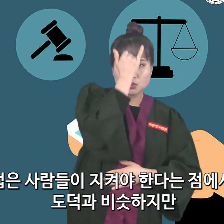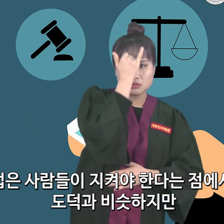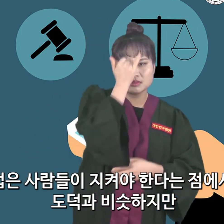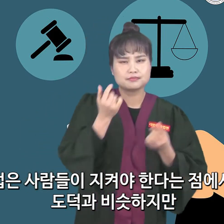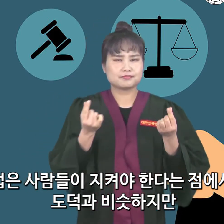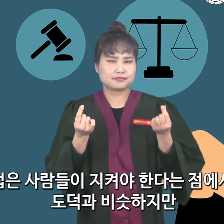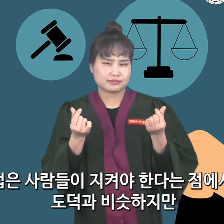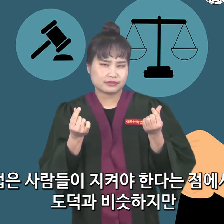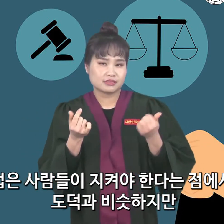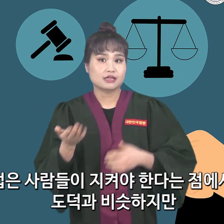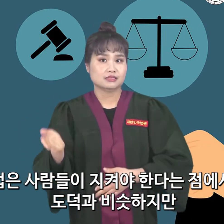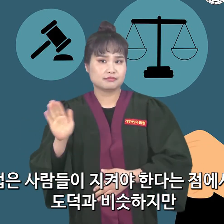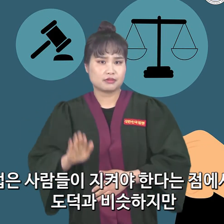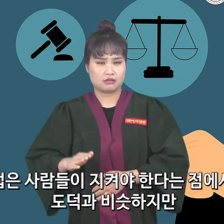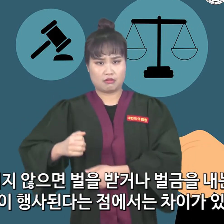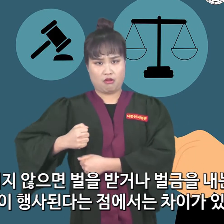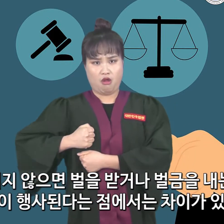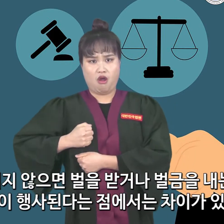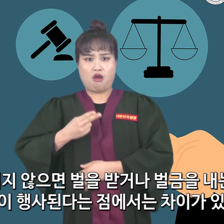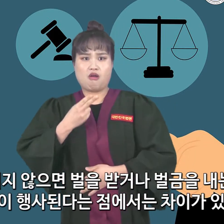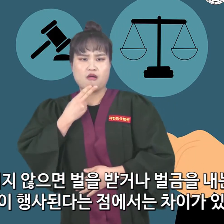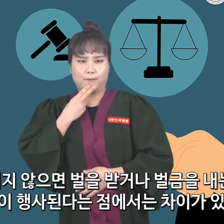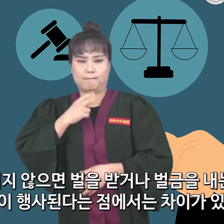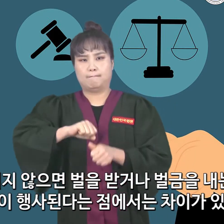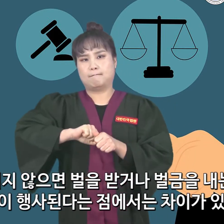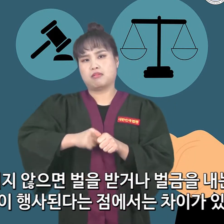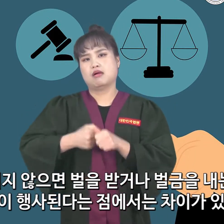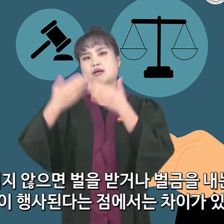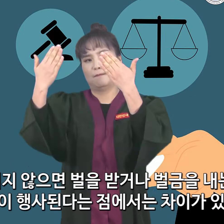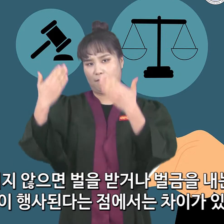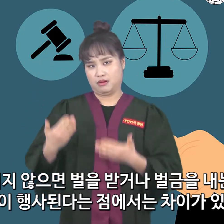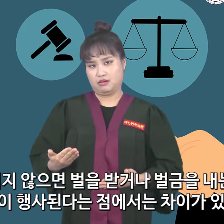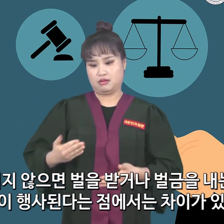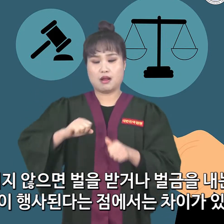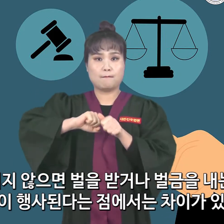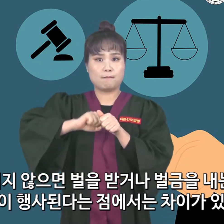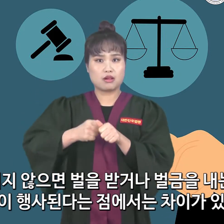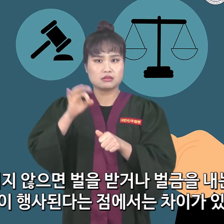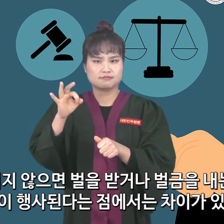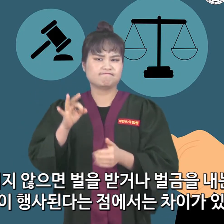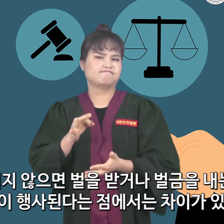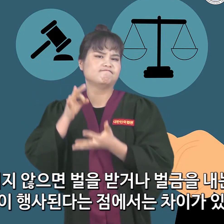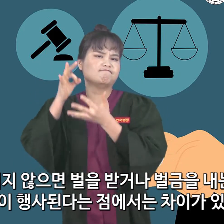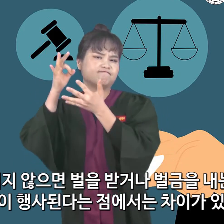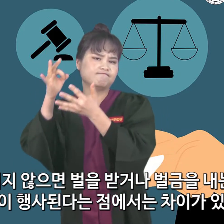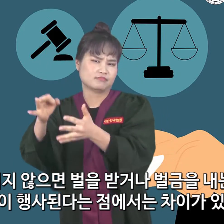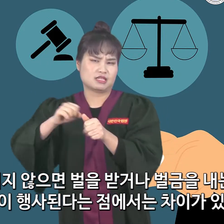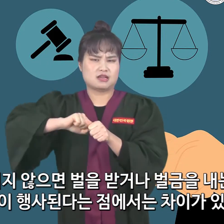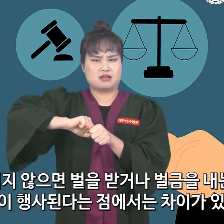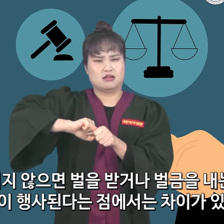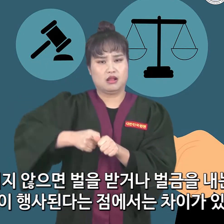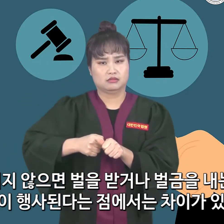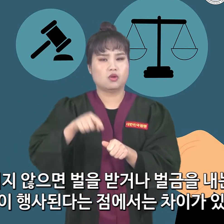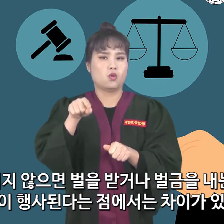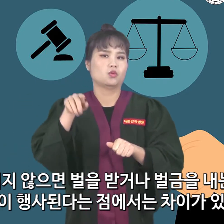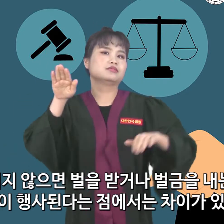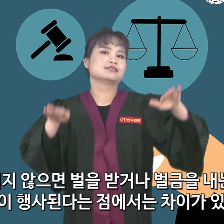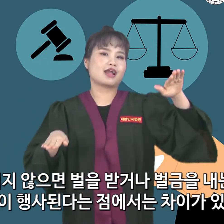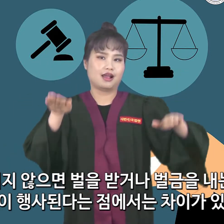도덕과 비슷하지만 지키지 않으면 벌을 받거나 벌금을 내는 등 강제력이 행사된다는 점에서는